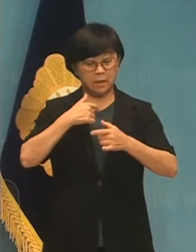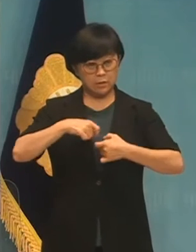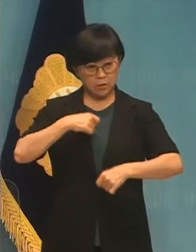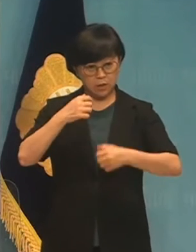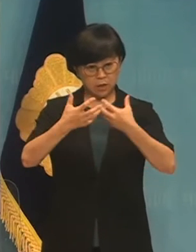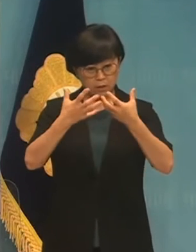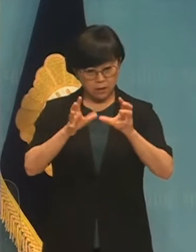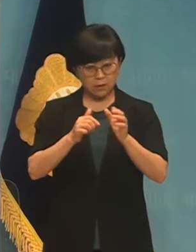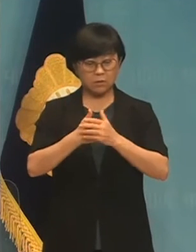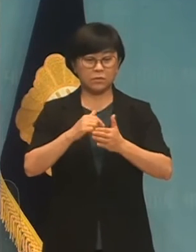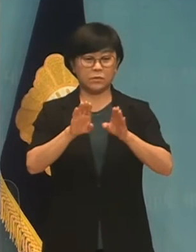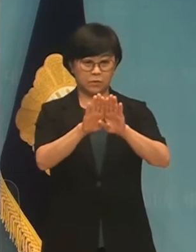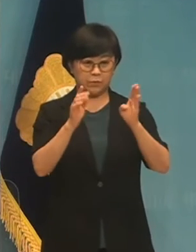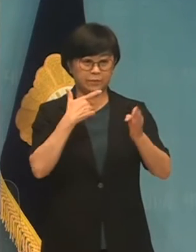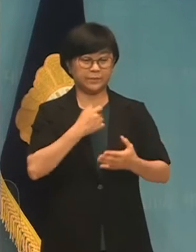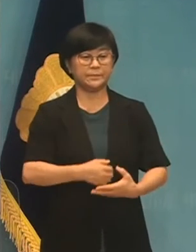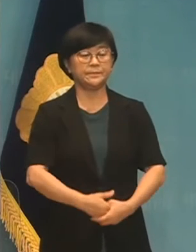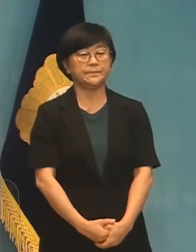정의당이 열어나가겠습니다.